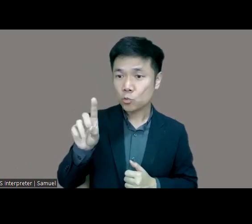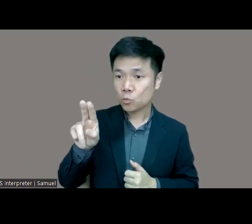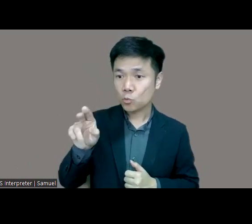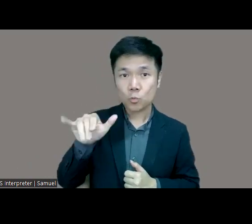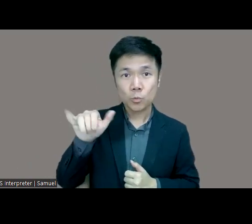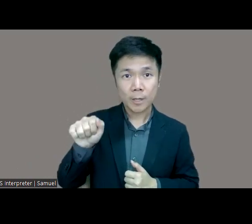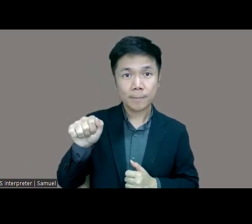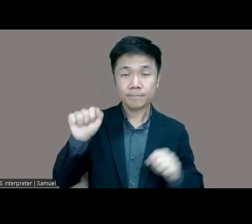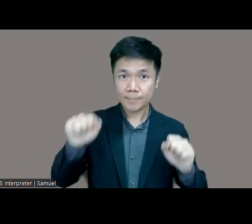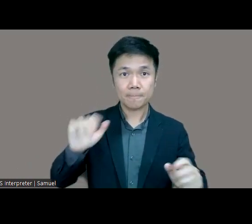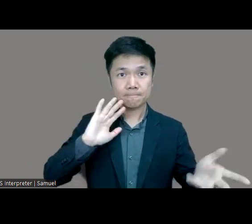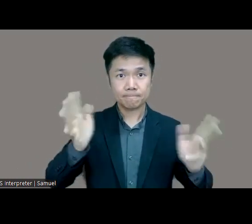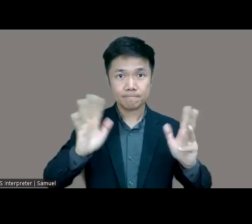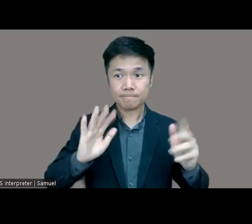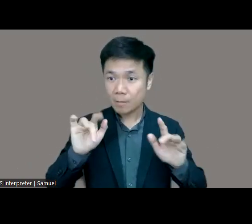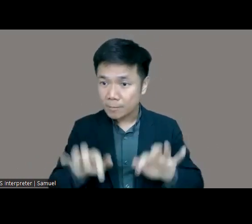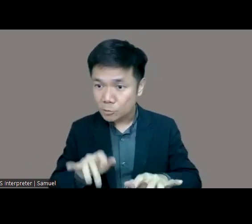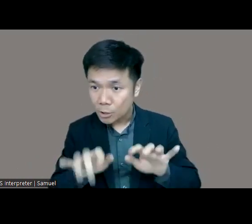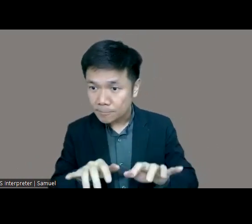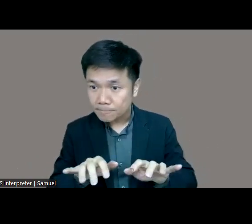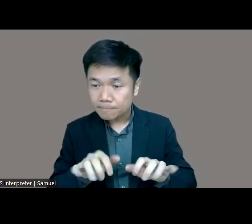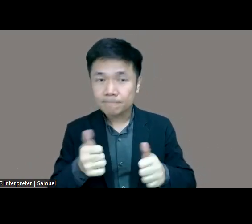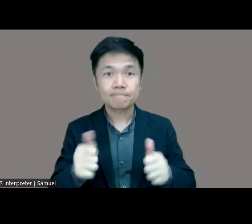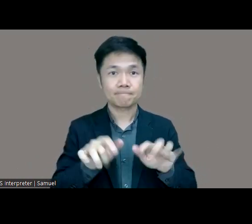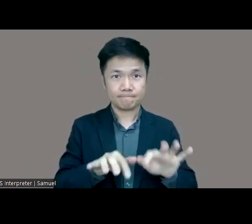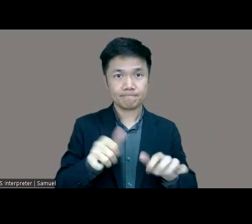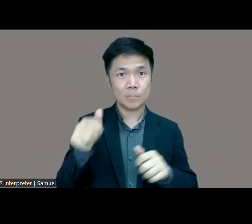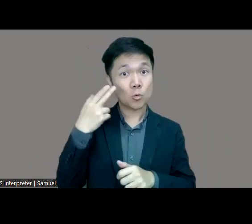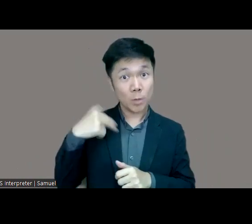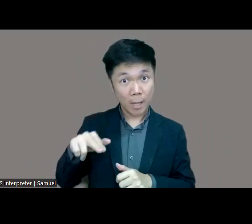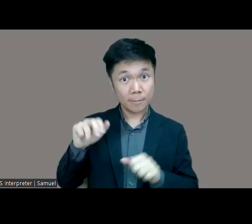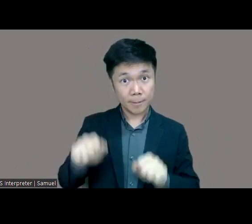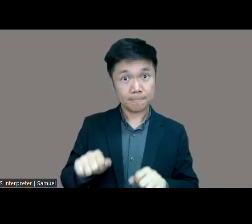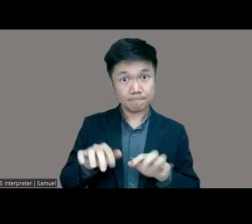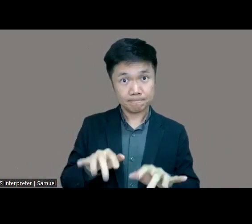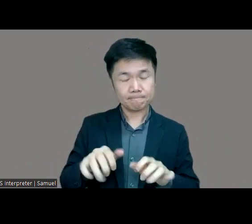Et là, je vois Douya qui va aussi souligner cela aussi.